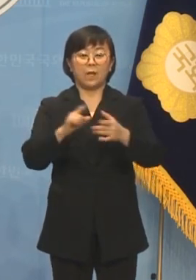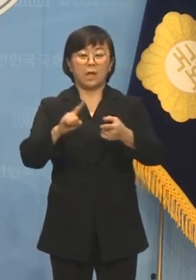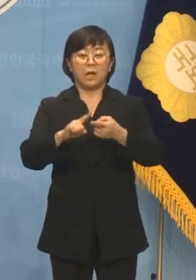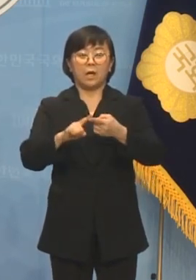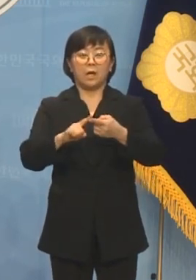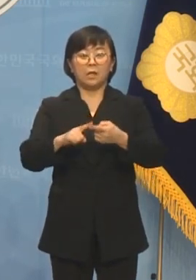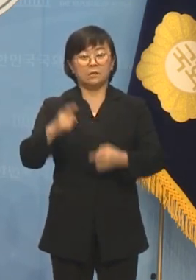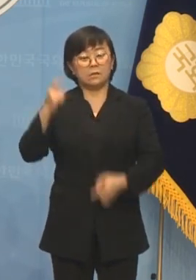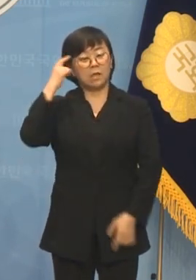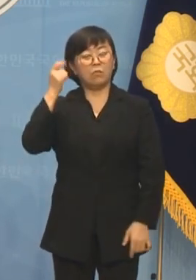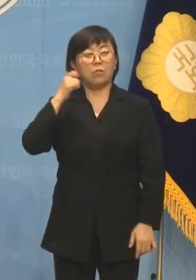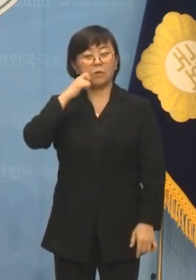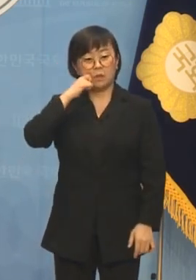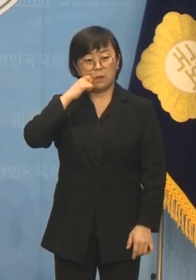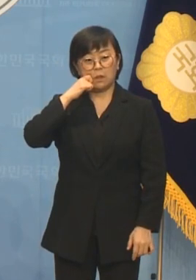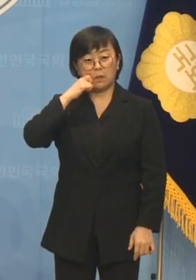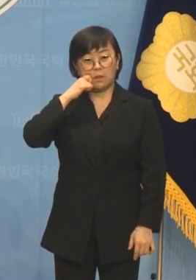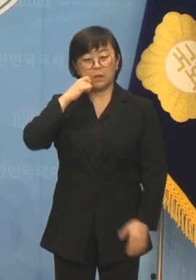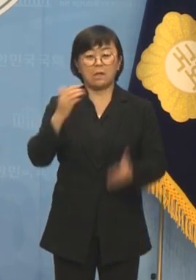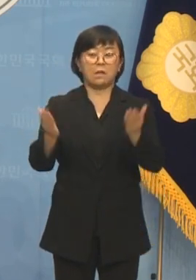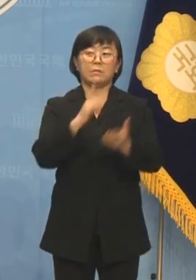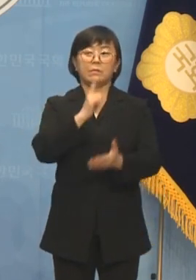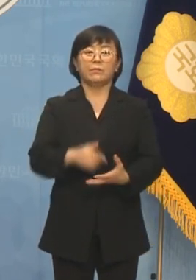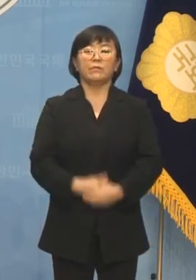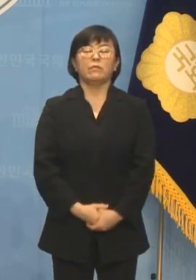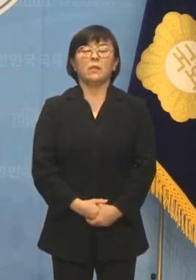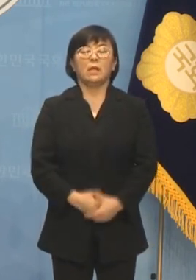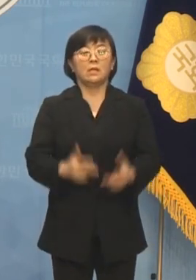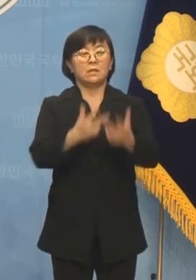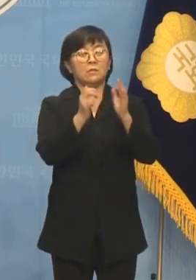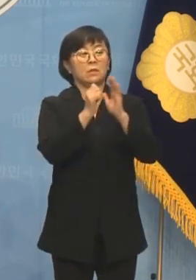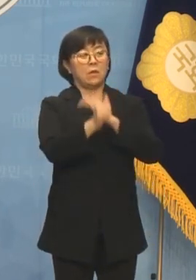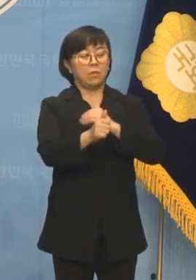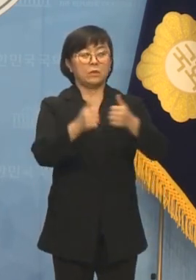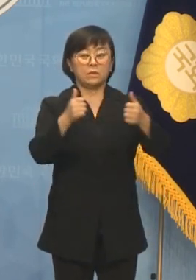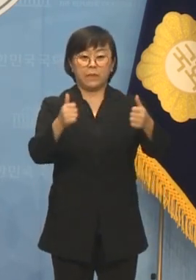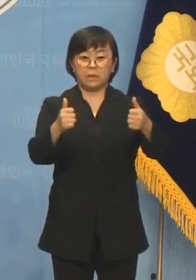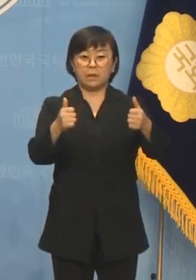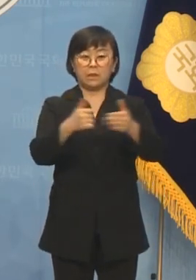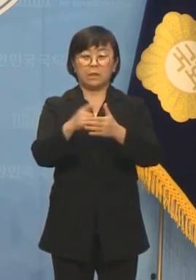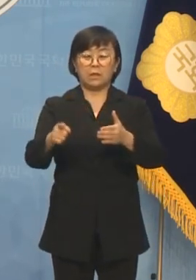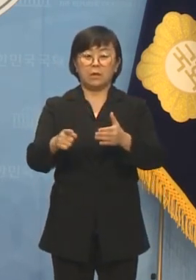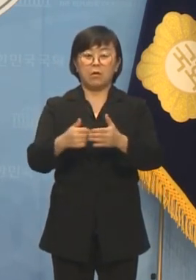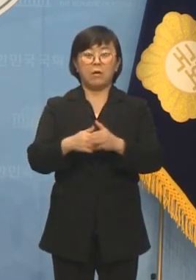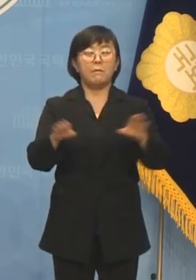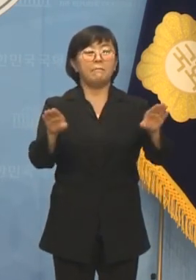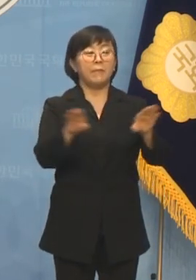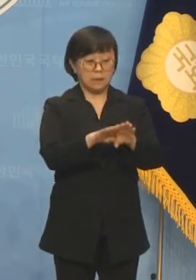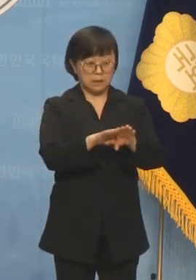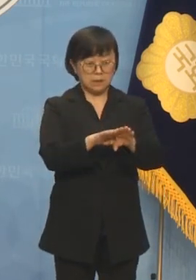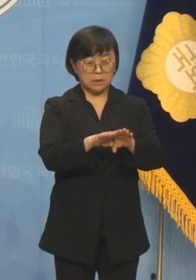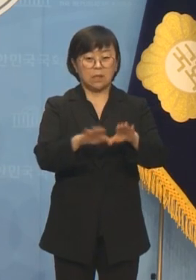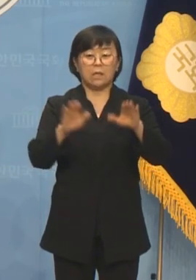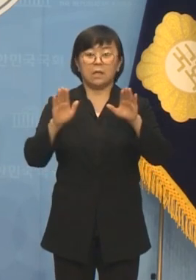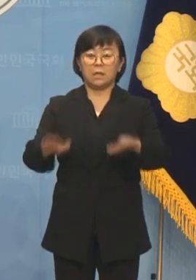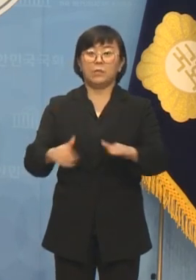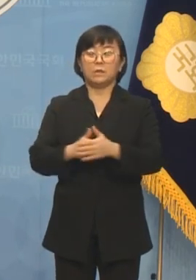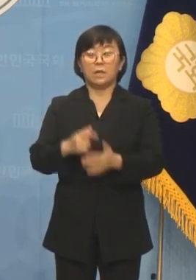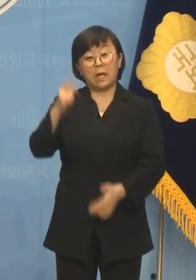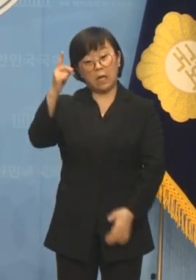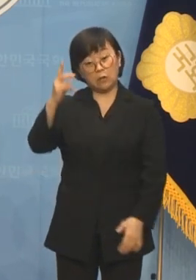상상도 못할 일입니다 이재명 대표의 재판 무단 불출석은 이번이